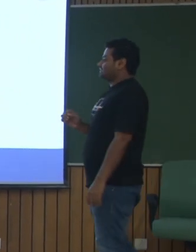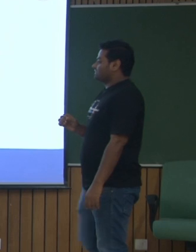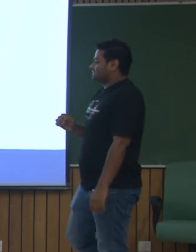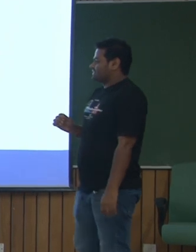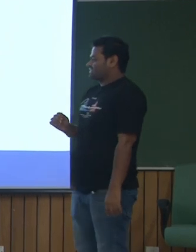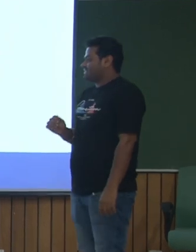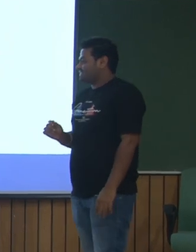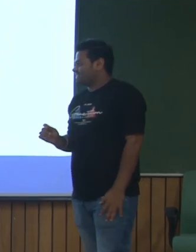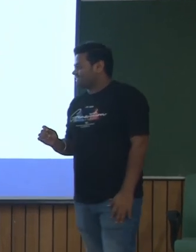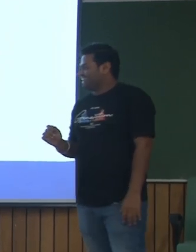आपको नाम लेना सो एंड सो नहीं बोलना